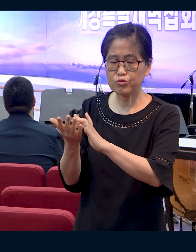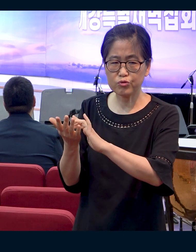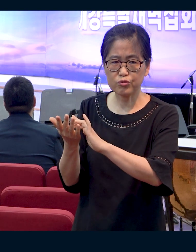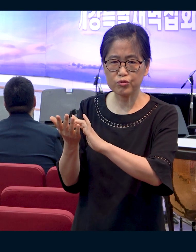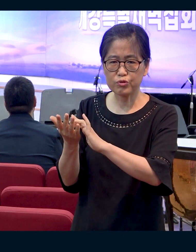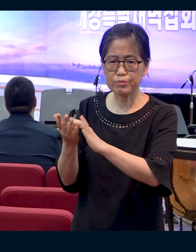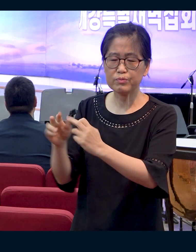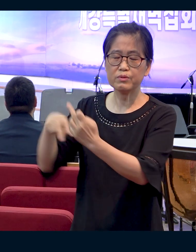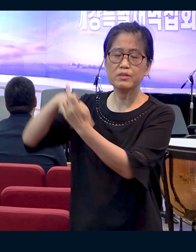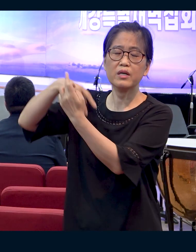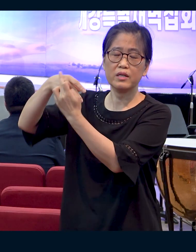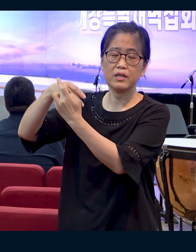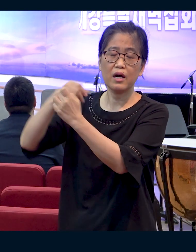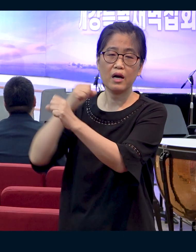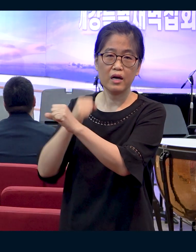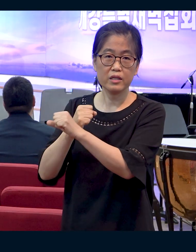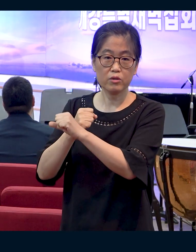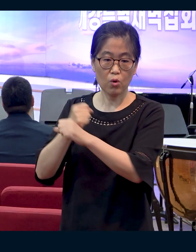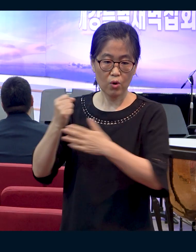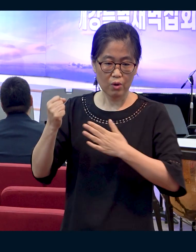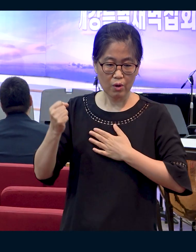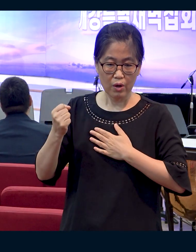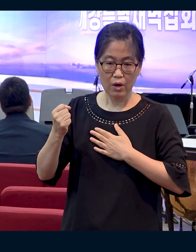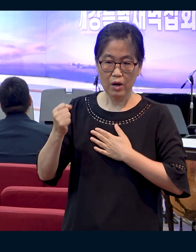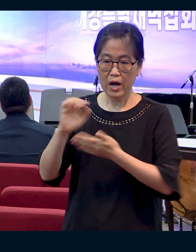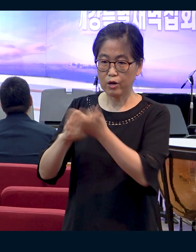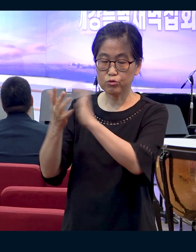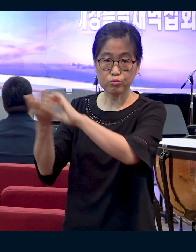겁니다. 그러면 나를 살리신